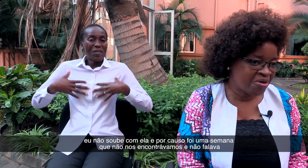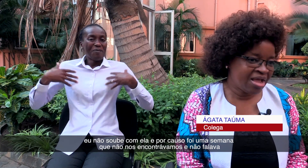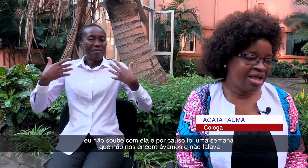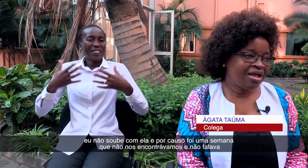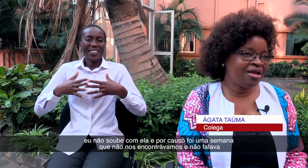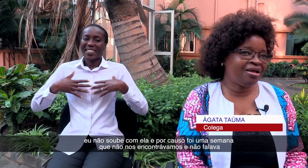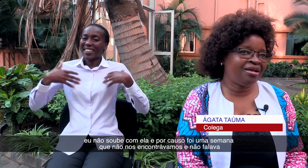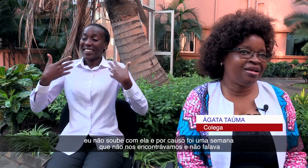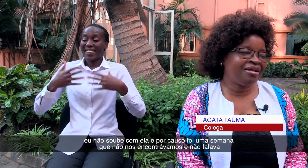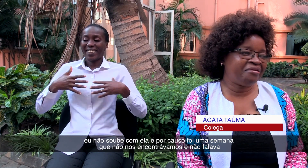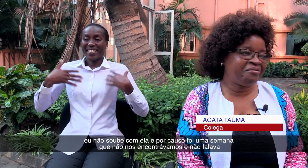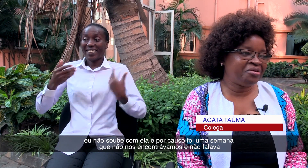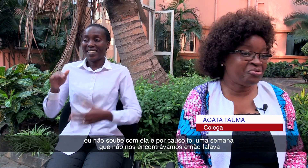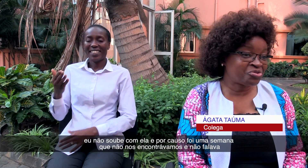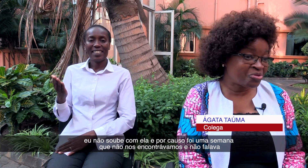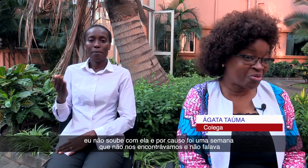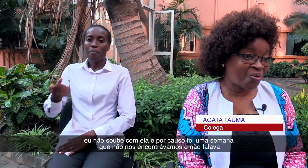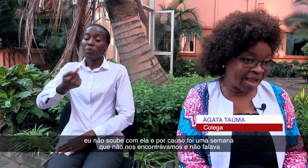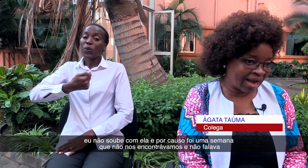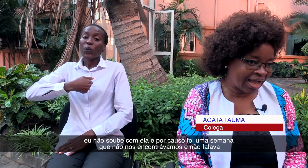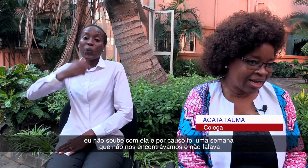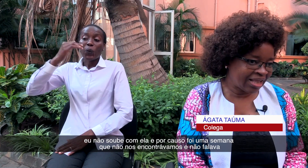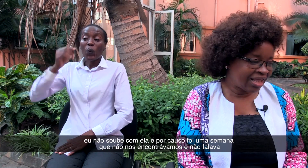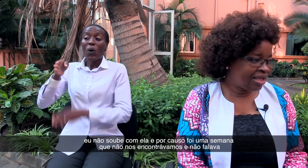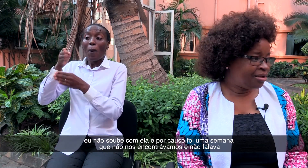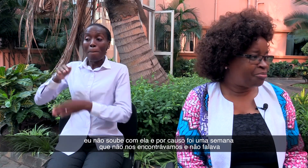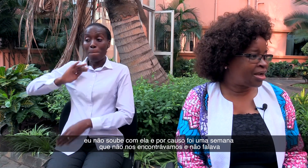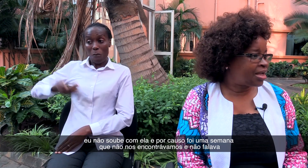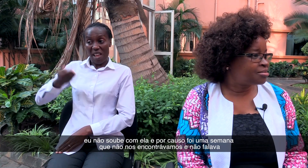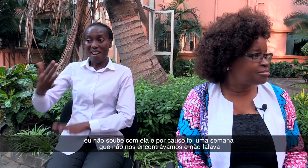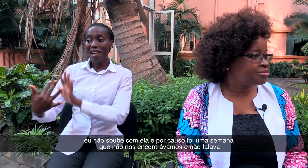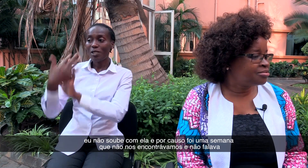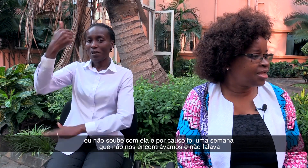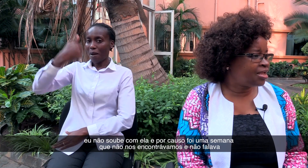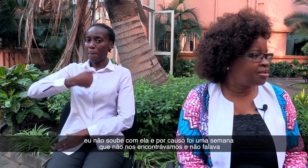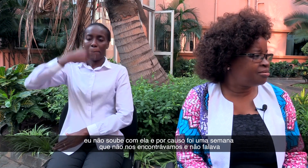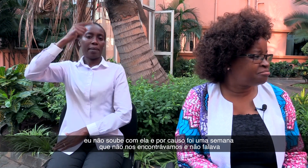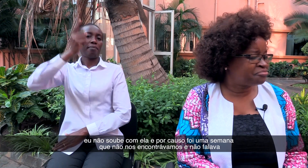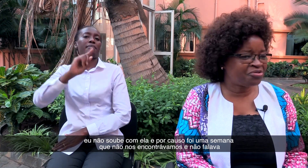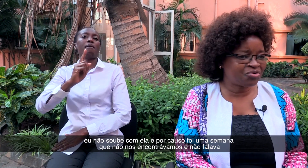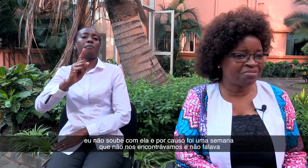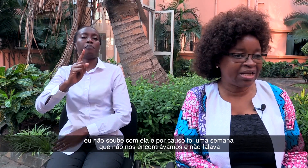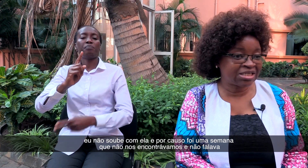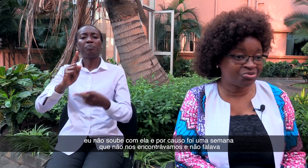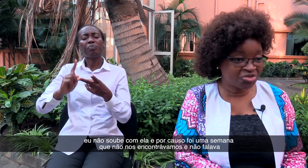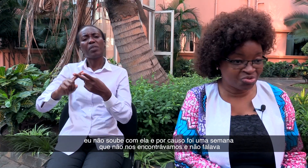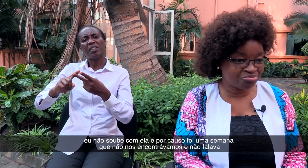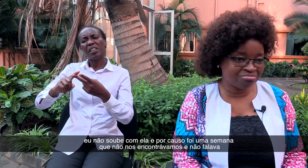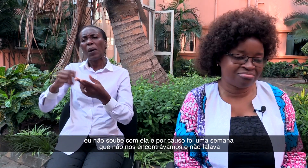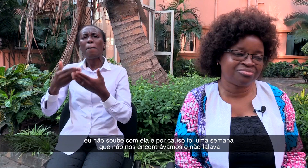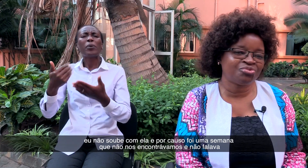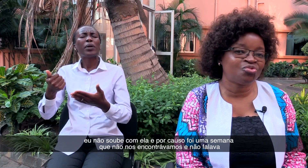satisfação. Eu não soube com ela, por acaso foram semanas que